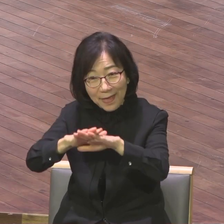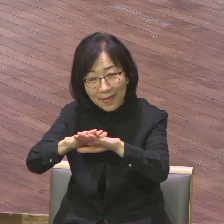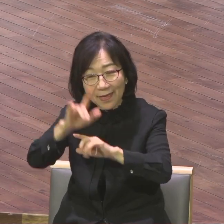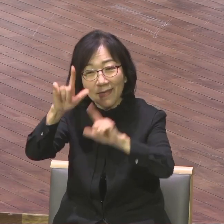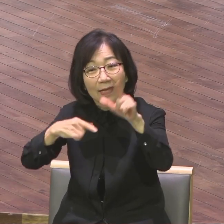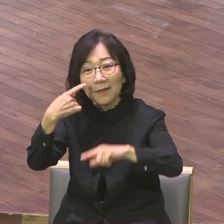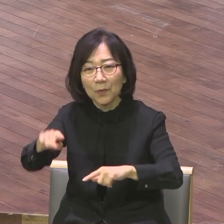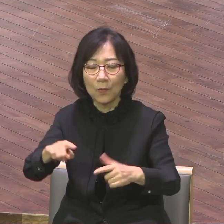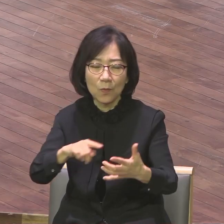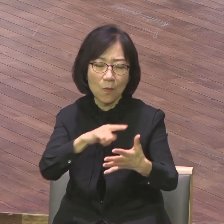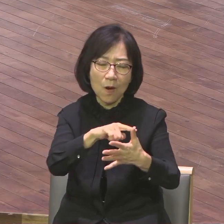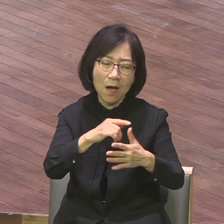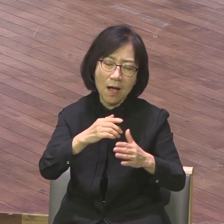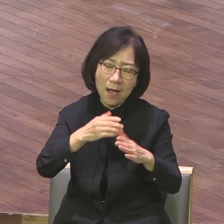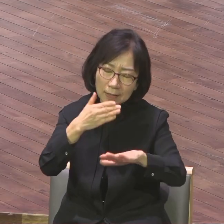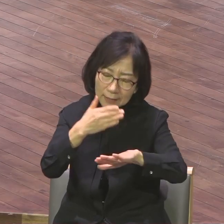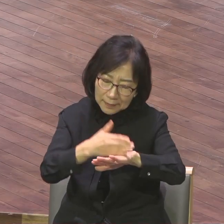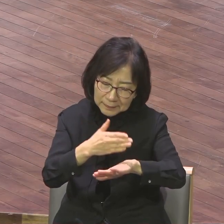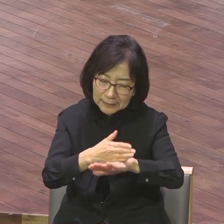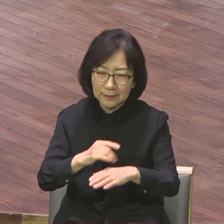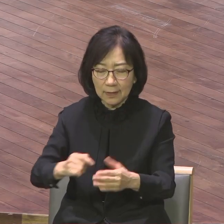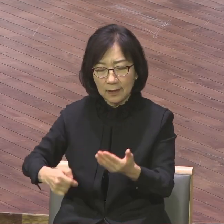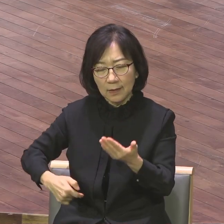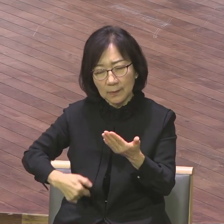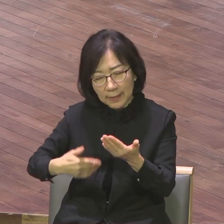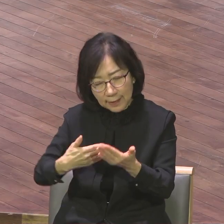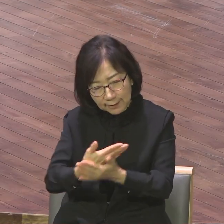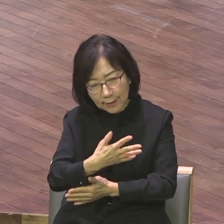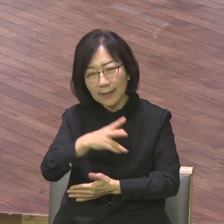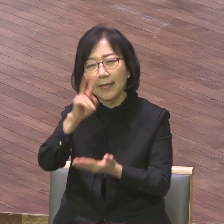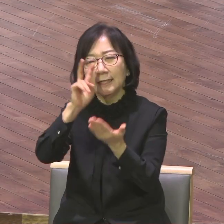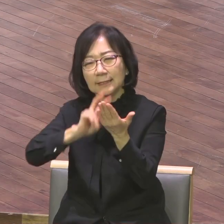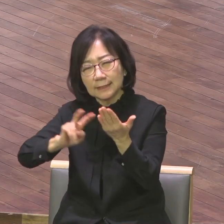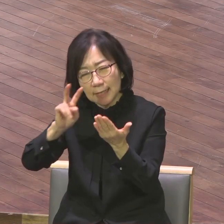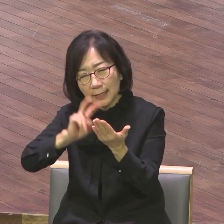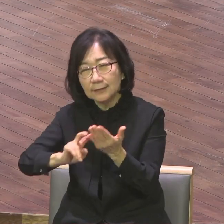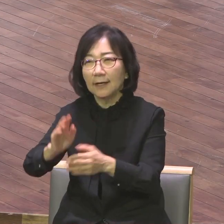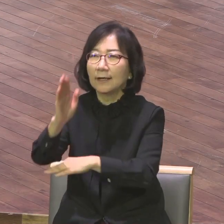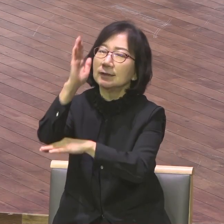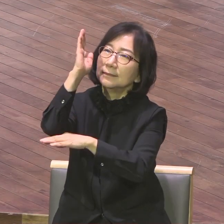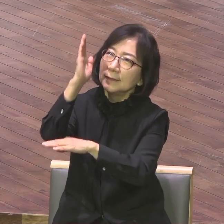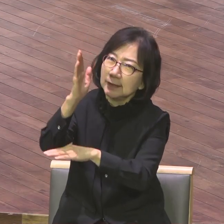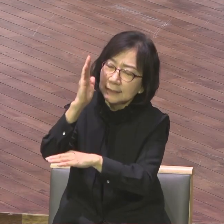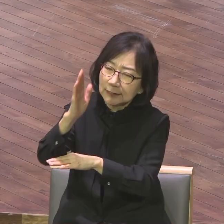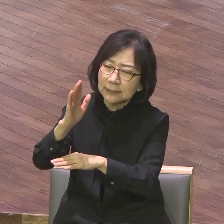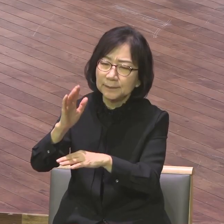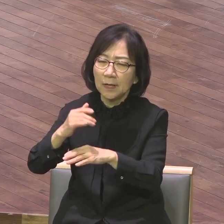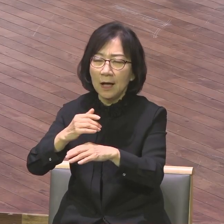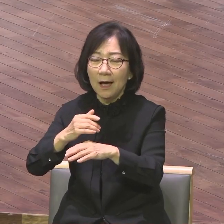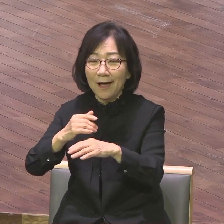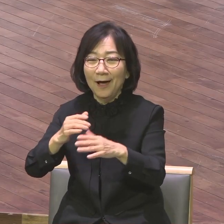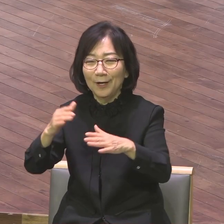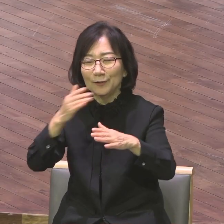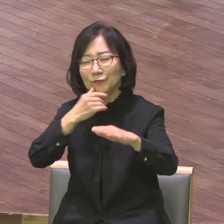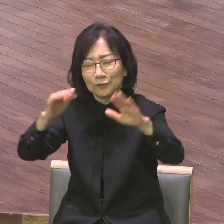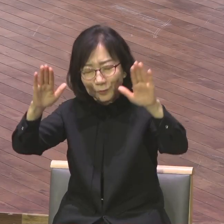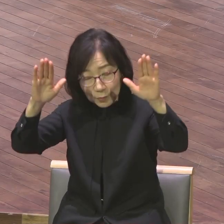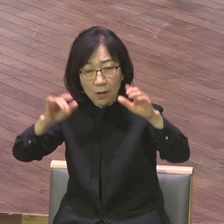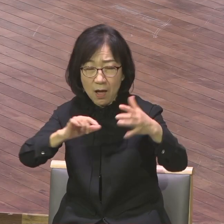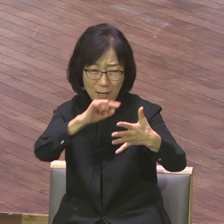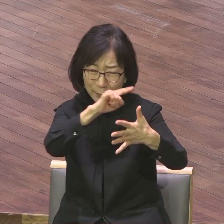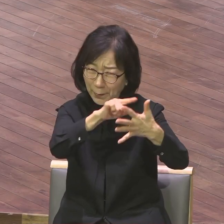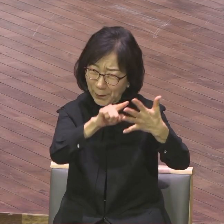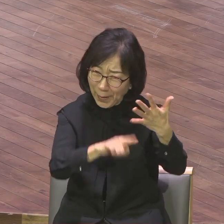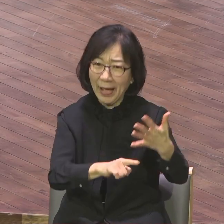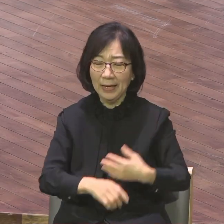그리고 회개, 찬양, 말씀, 헌금, 축도. 아멘. 어떤 분들은요, 막 주차장 차